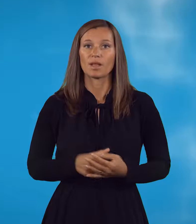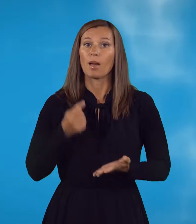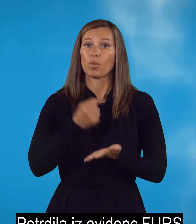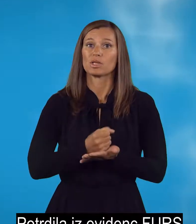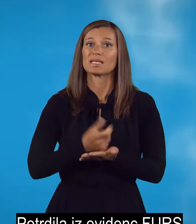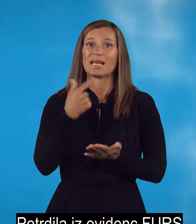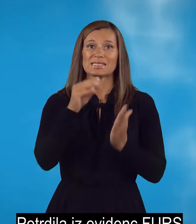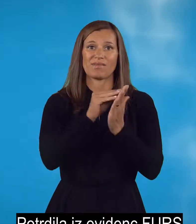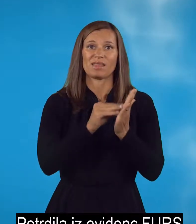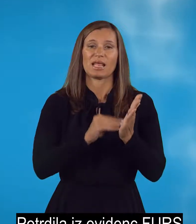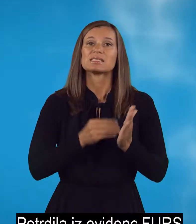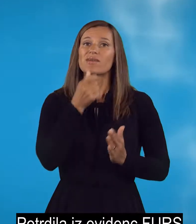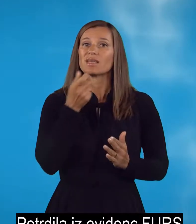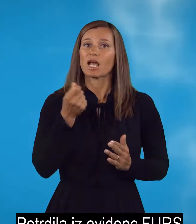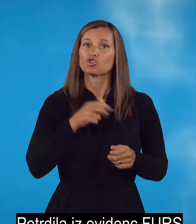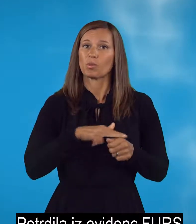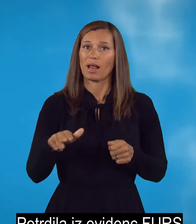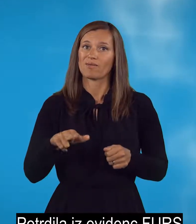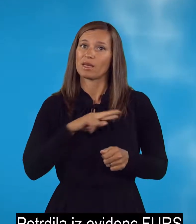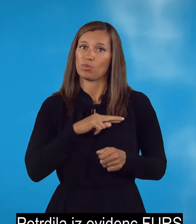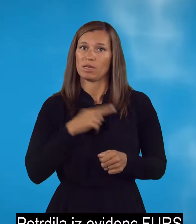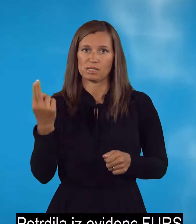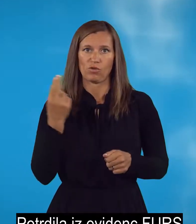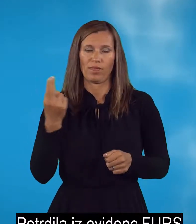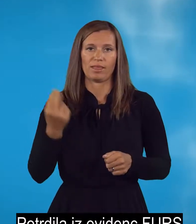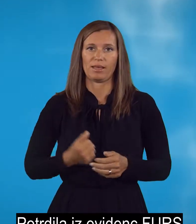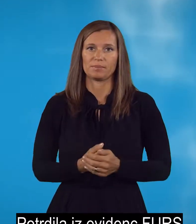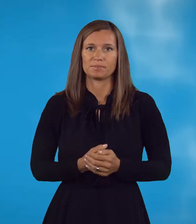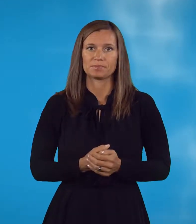Potrdila iz evidenc Finančne uprave Republike Slovenije.